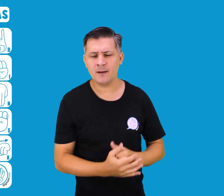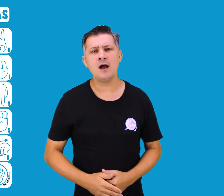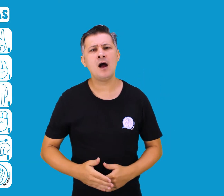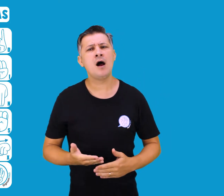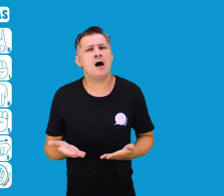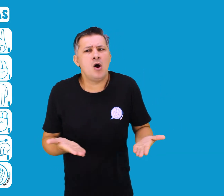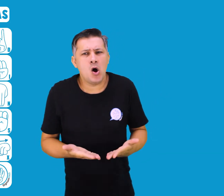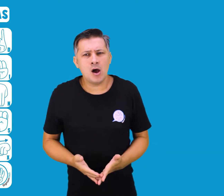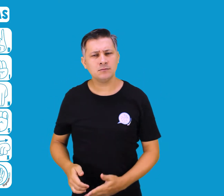conceituada como tal.